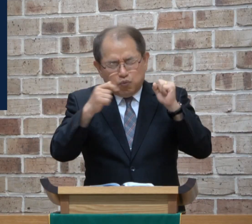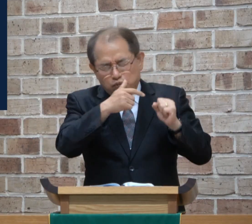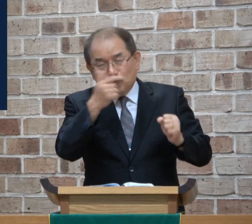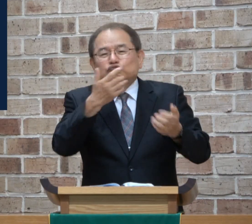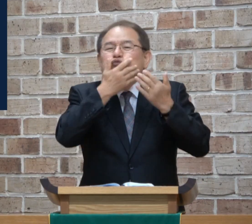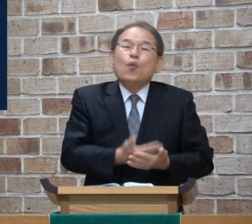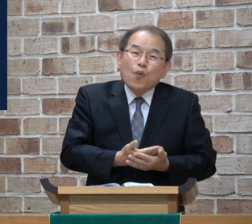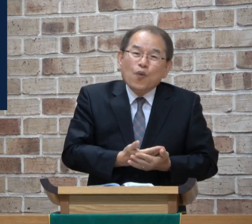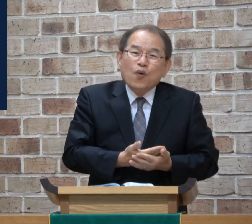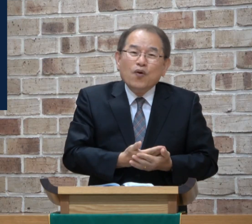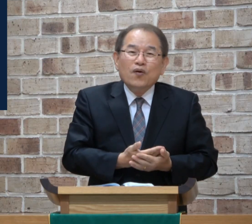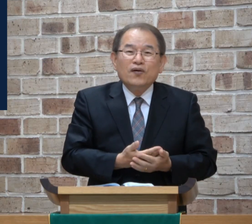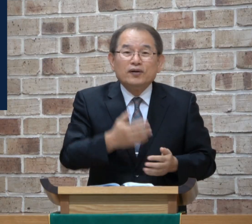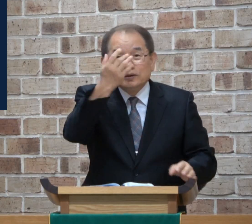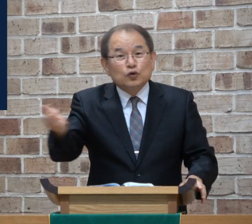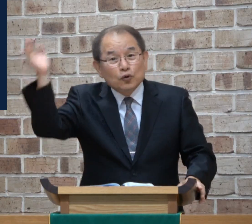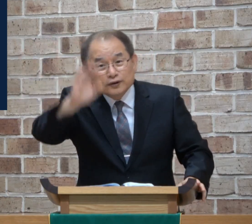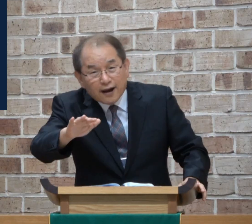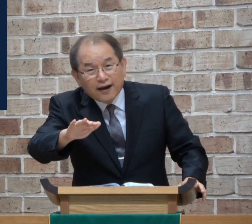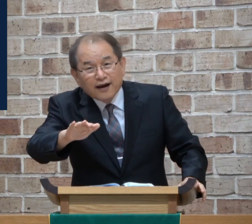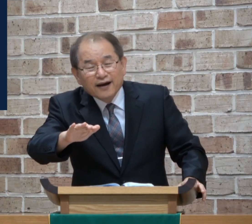필요합니다. 운동은 너무나도 중요합니다. 그러나